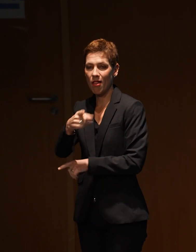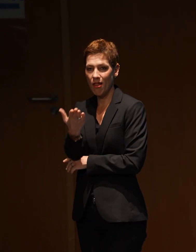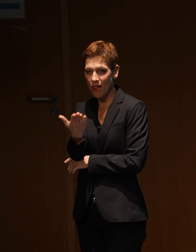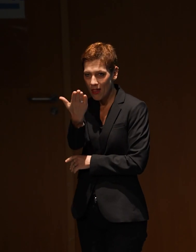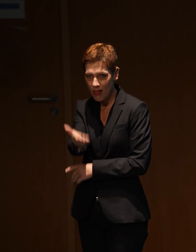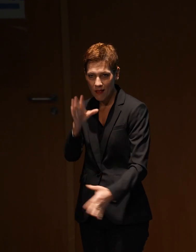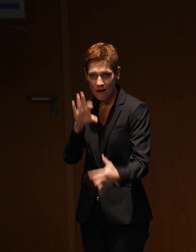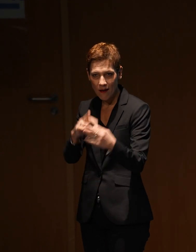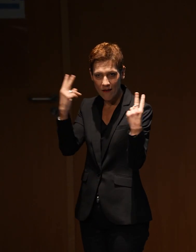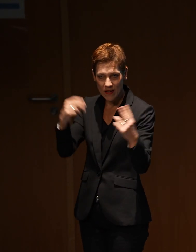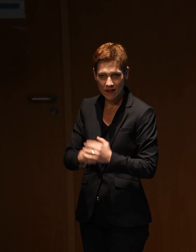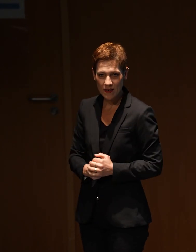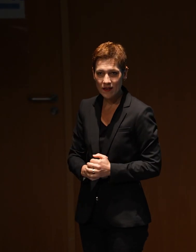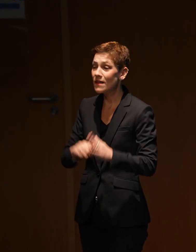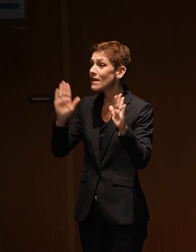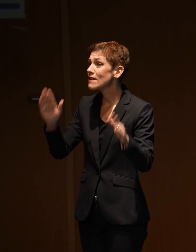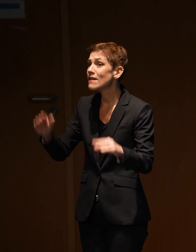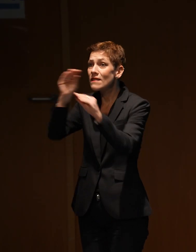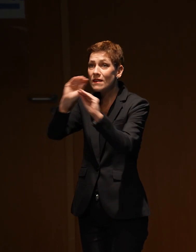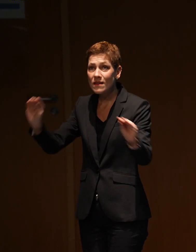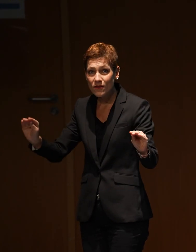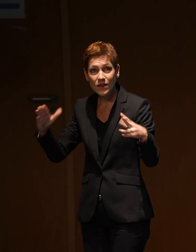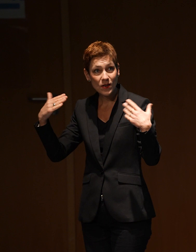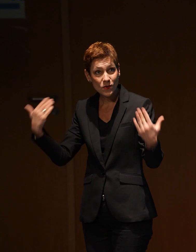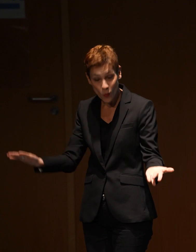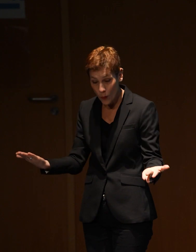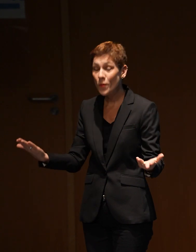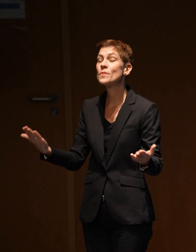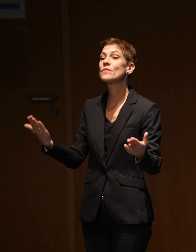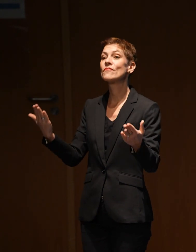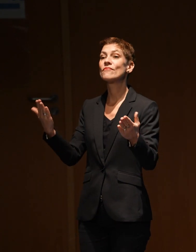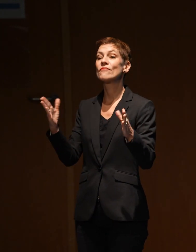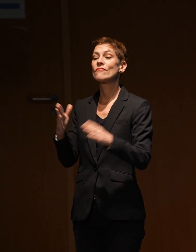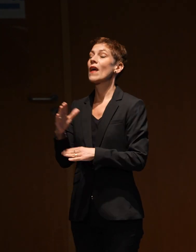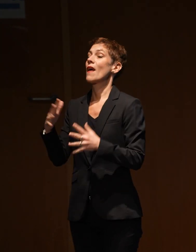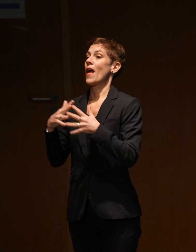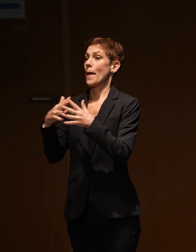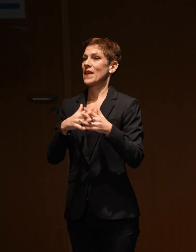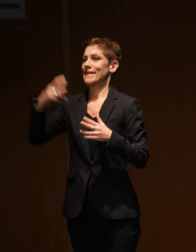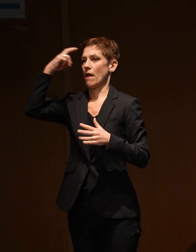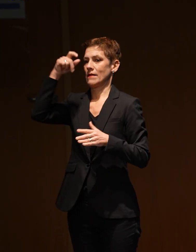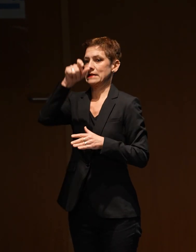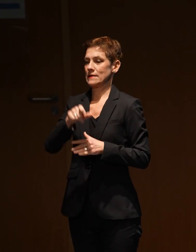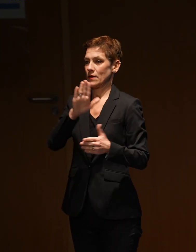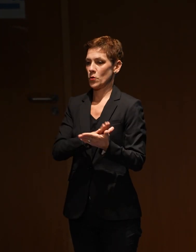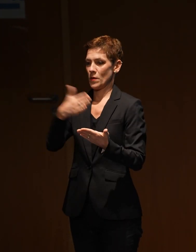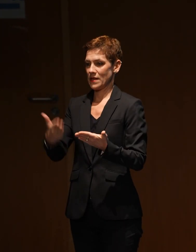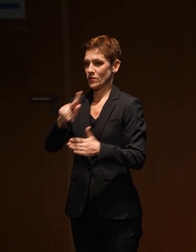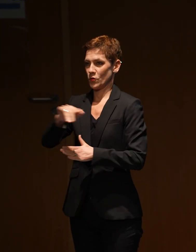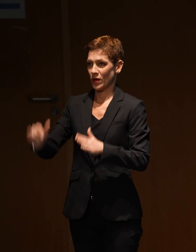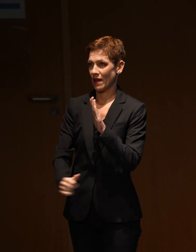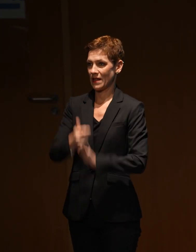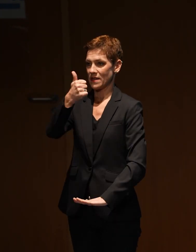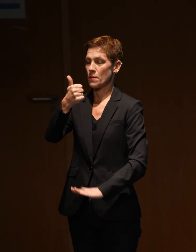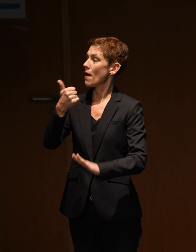Ich darf aber darauf hinweisen, dass das nicht das erste kollektive Übersetzungsprojekt der Amerikanistik war. Da gab es schon mehrere, aber in dem